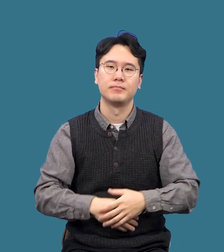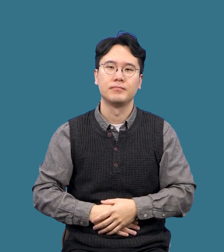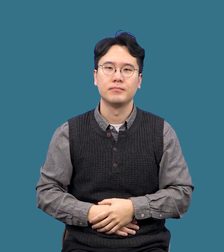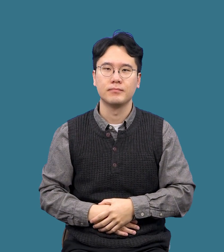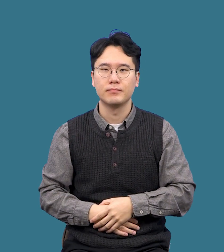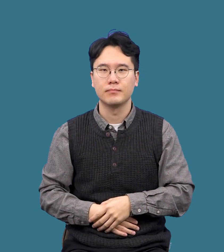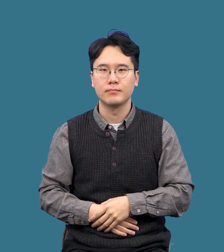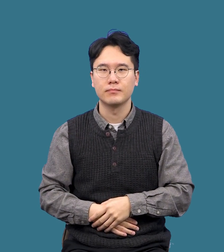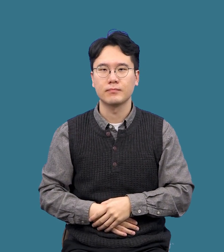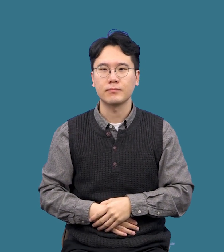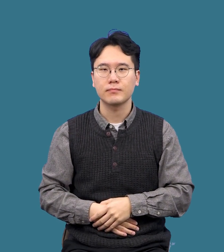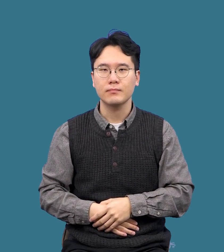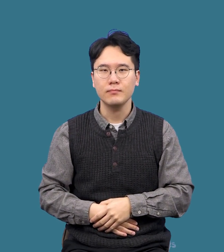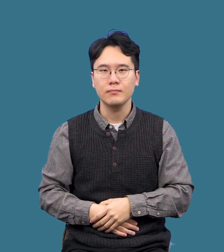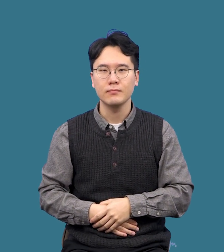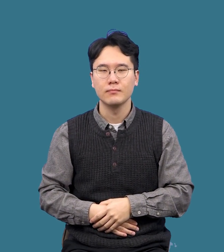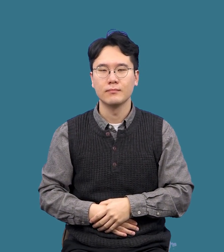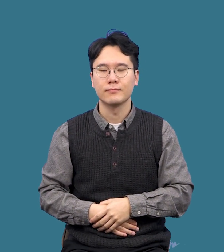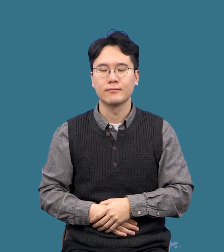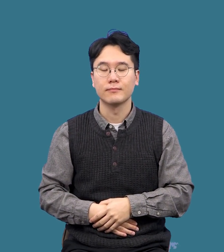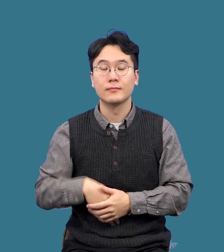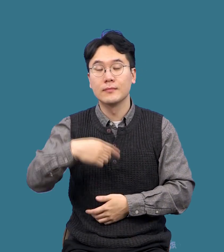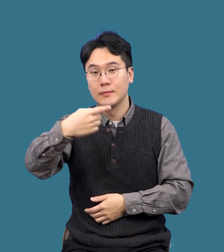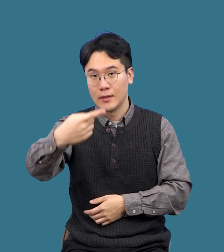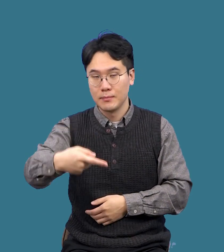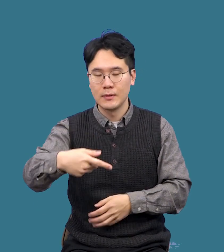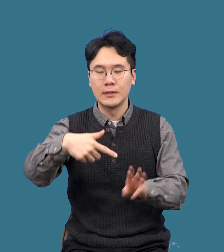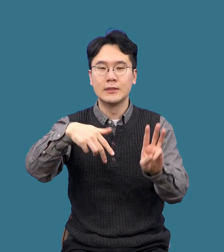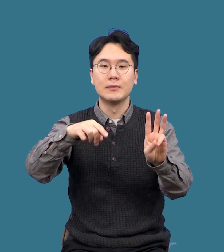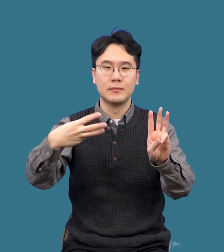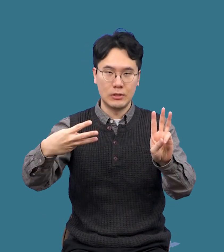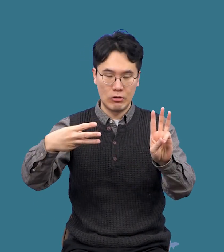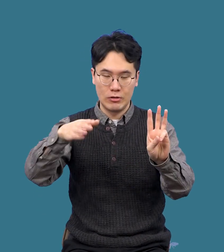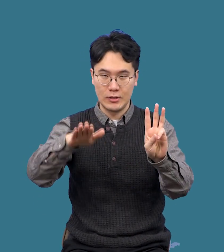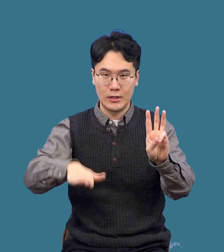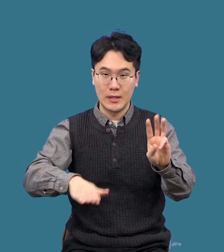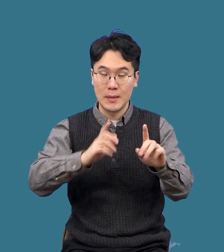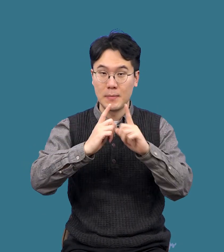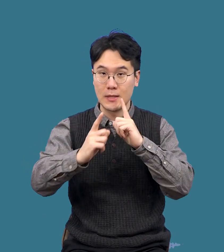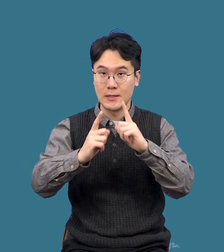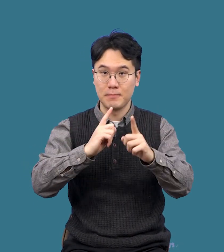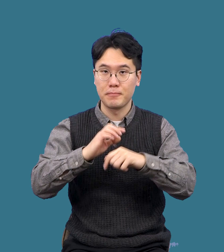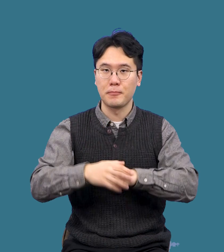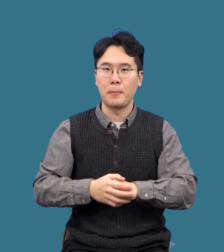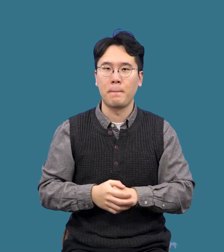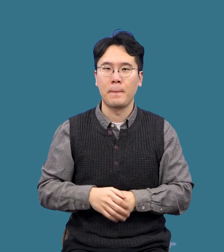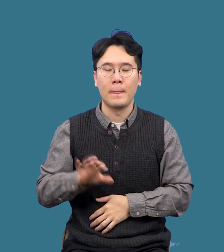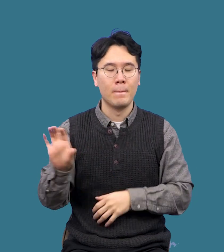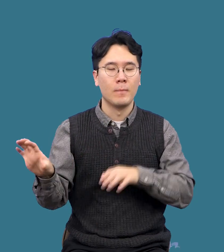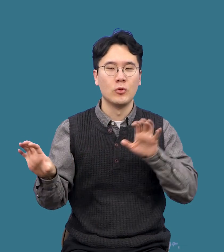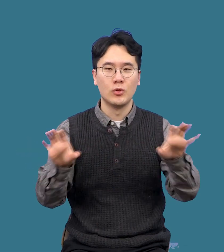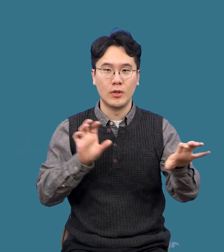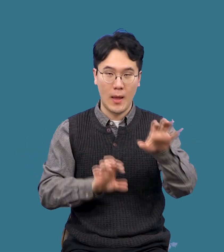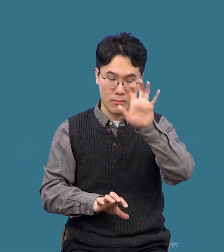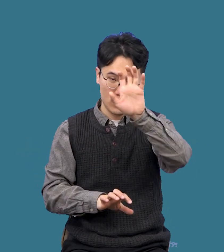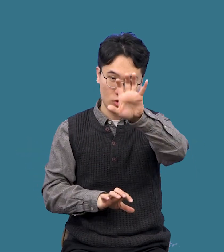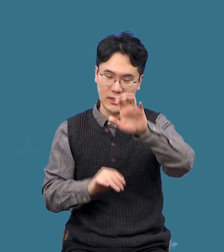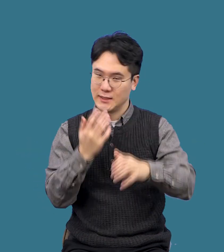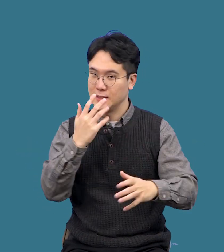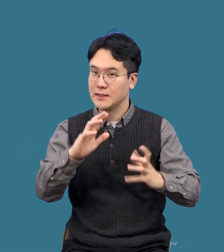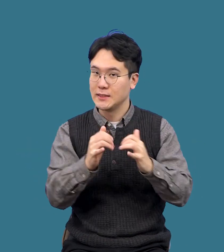그리고 이어지는 3절 이하의 말씀은 뭐에 하냐면 동서남북으로 이스라엘 12지파가